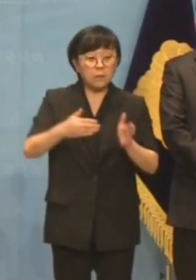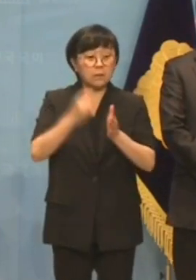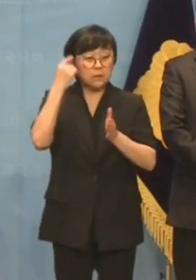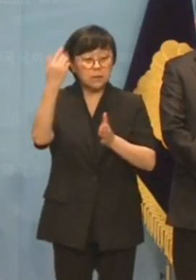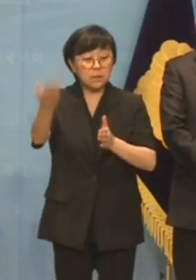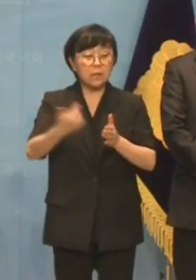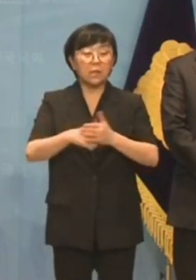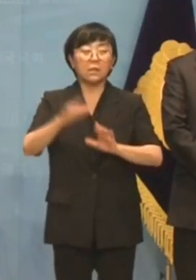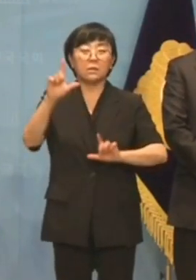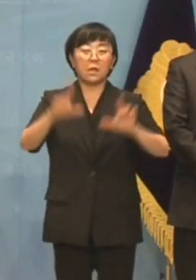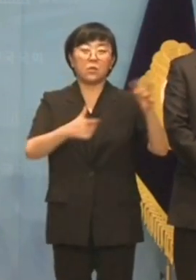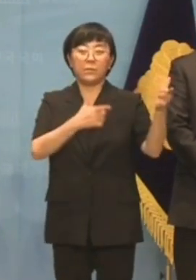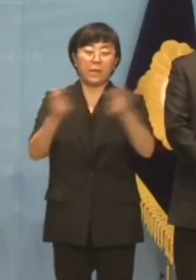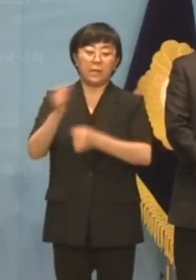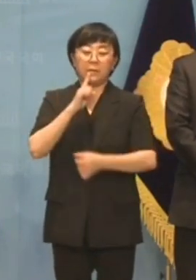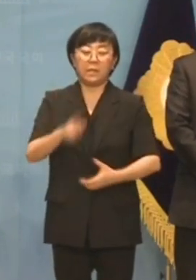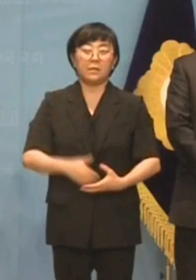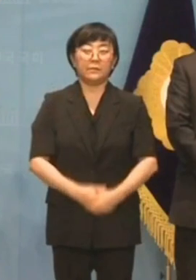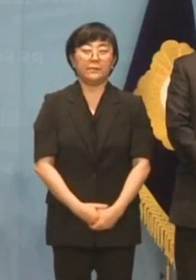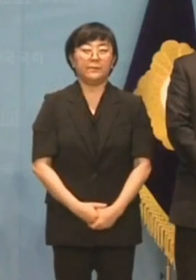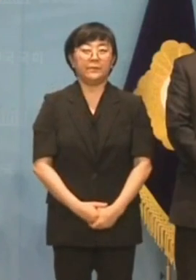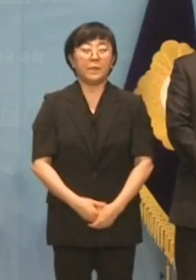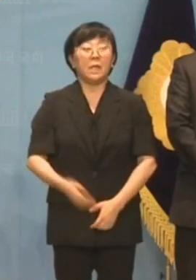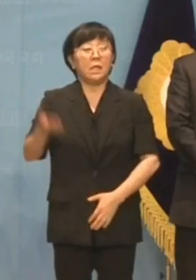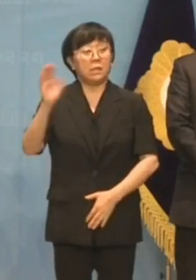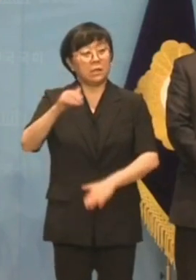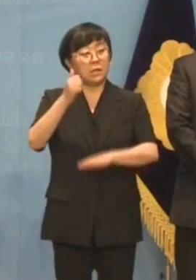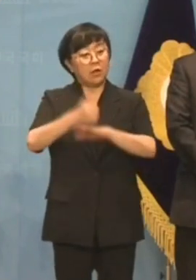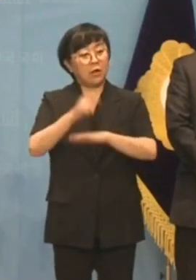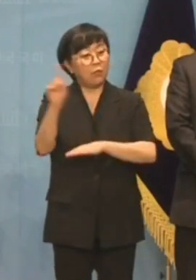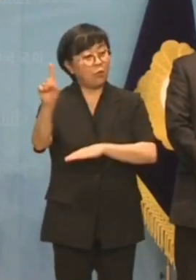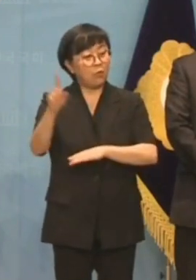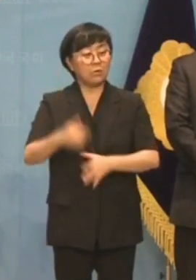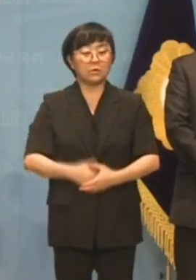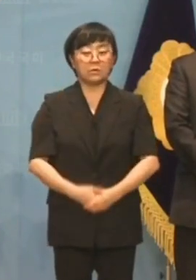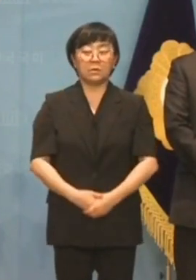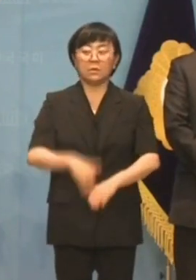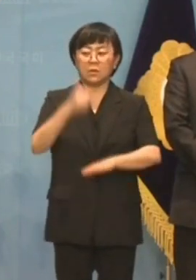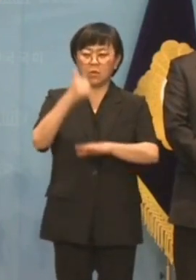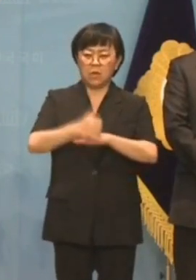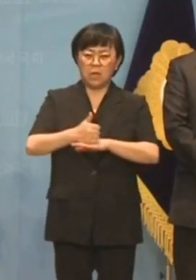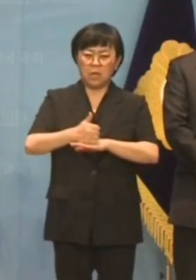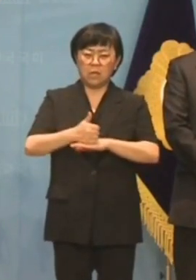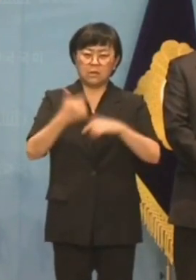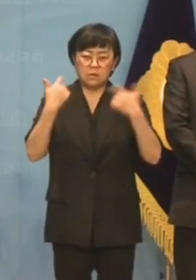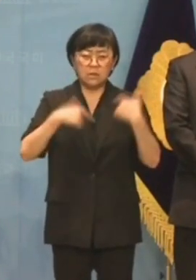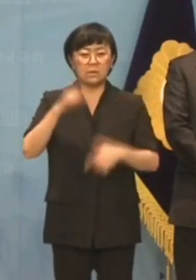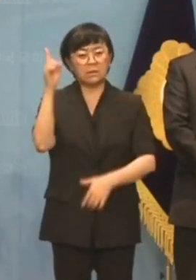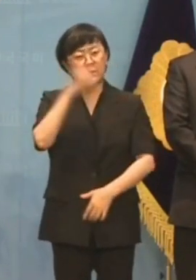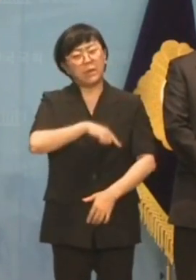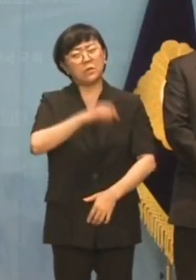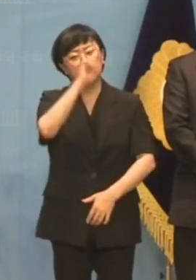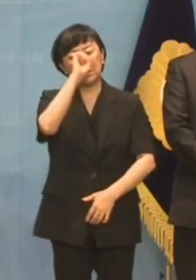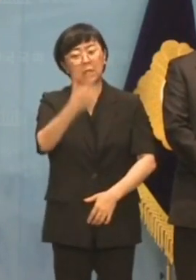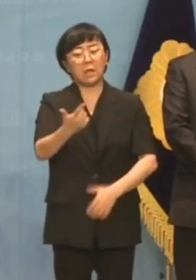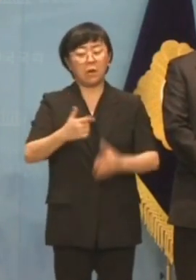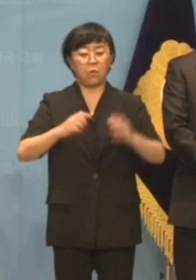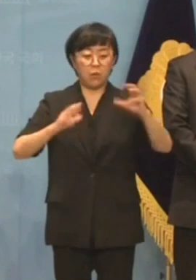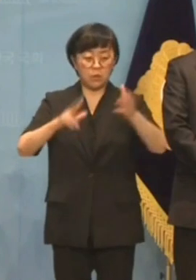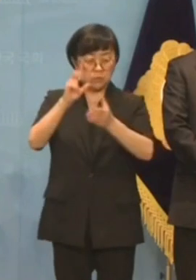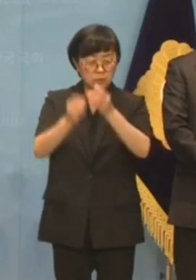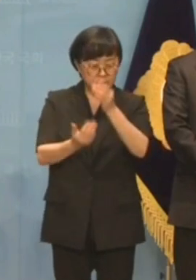질의하자 이런 태도로 일관했습니다. 그런데 결과는 뭐였습니까? 결과는 늘 좋지 않고